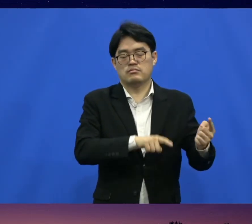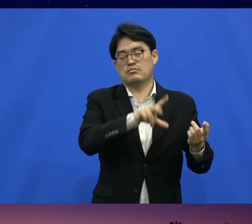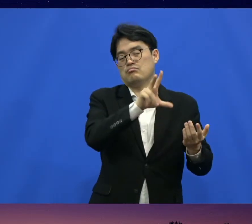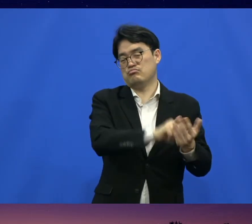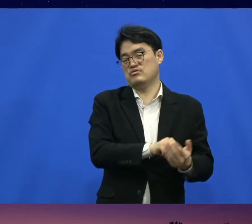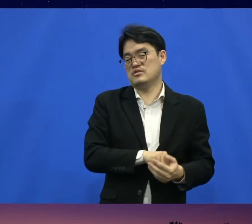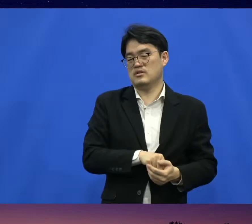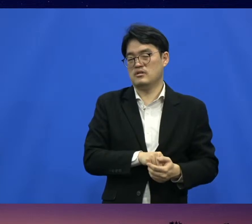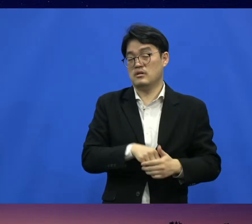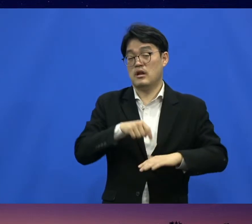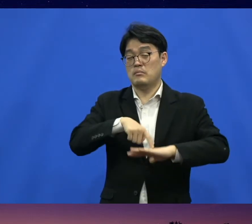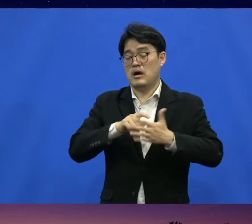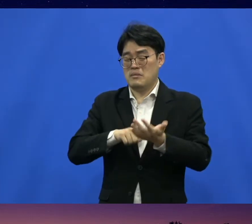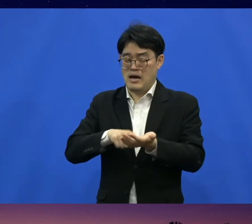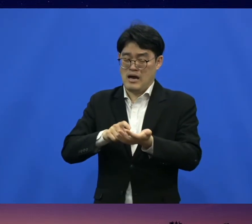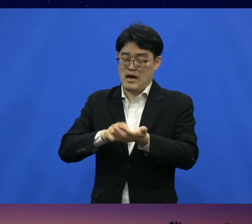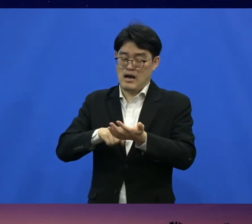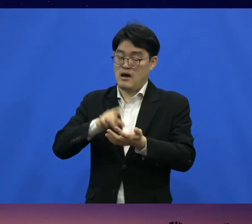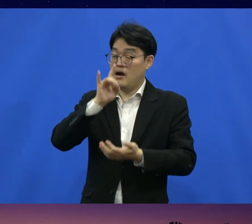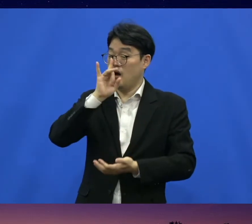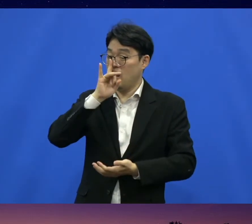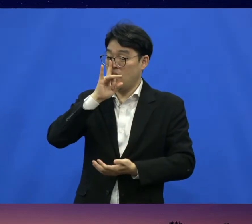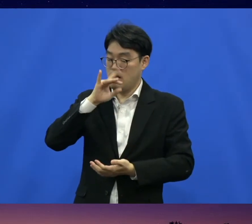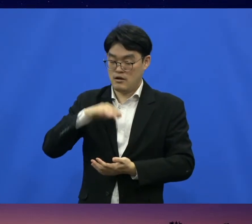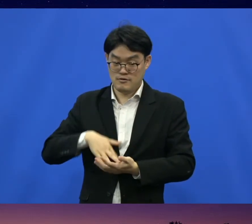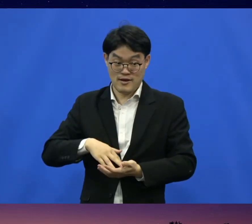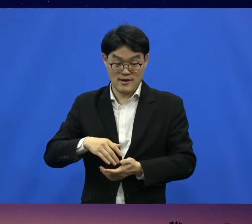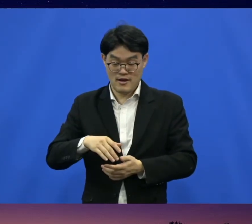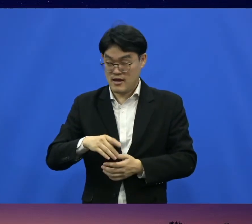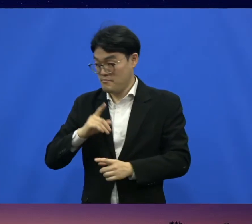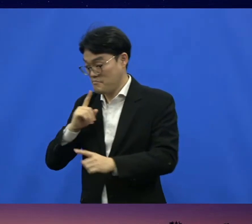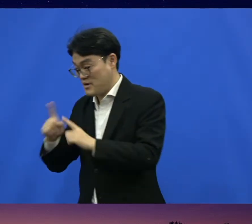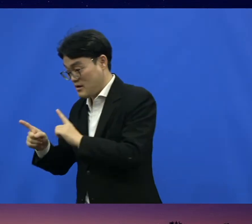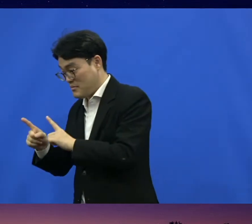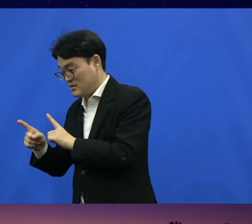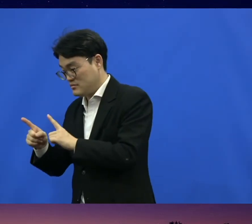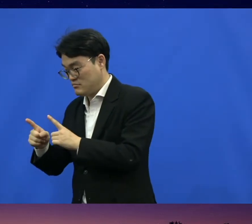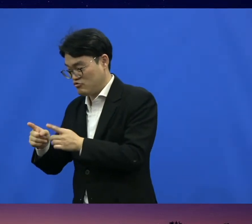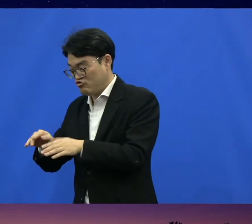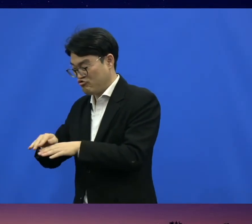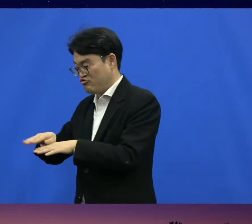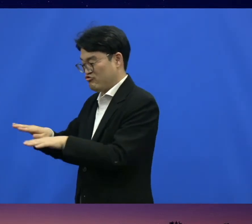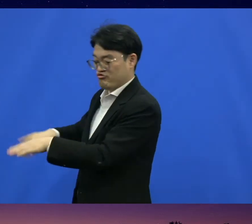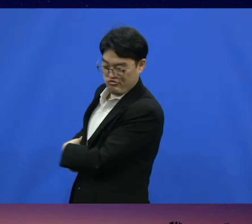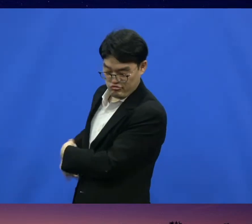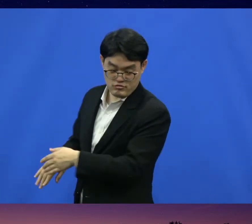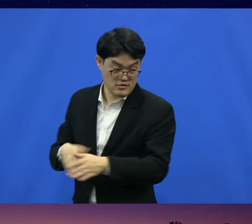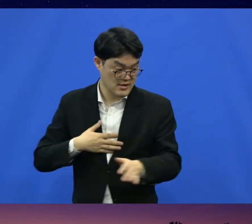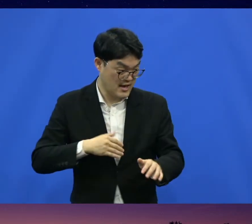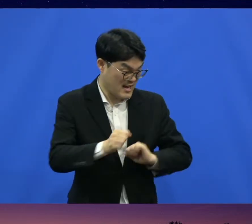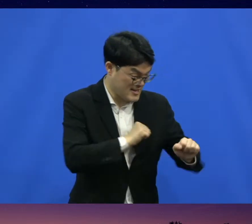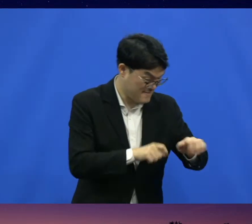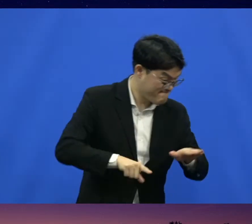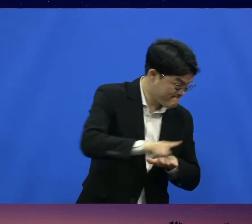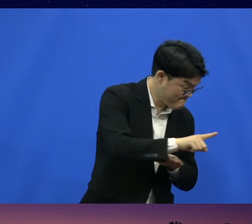조급해지면 안 돼요, 여러분. 우리의 행동이 말씀보다 더 앞서면 사고가 나는 거예요.